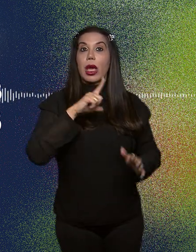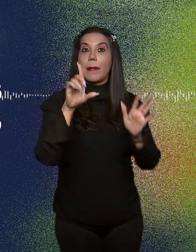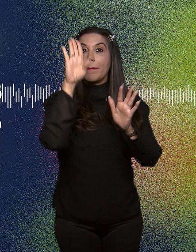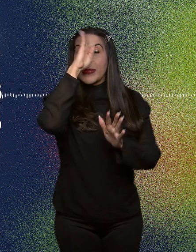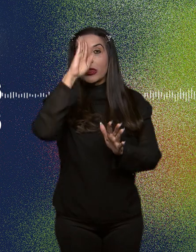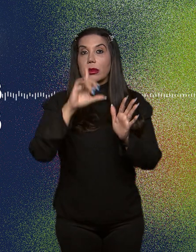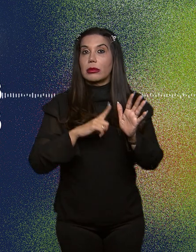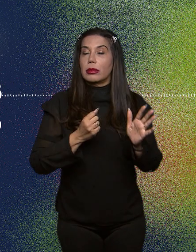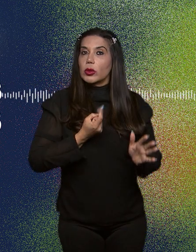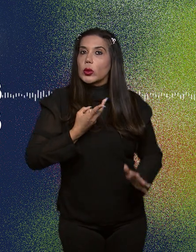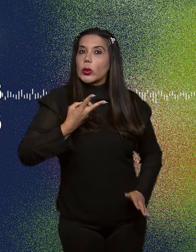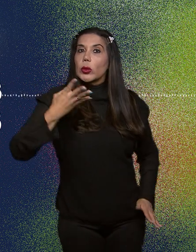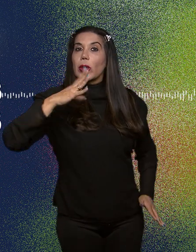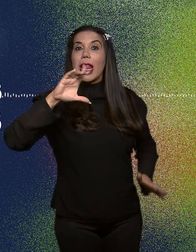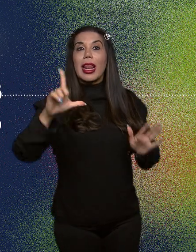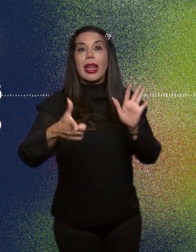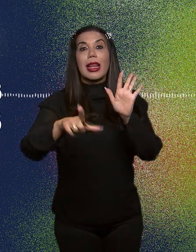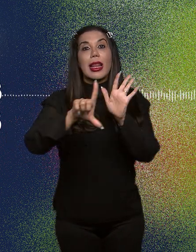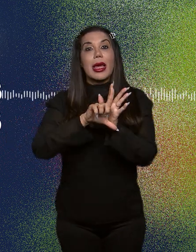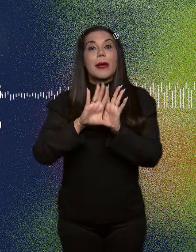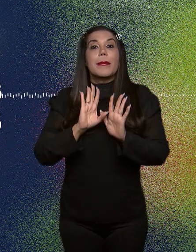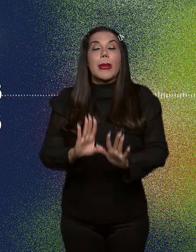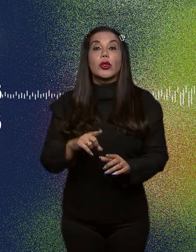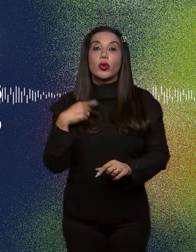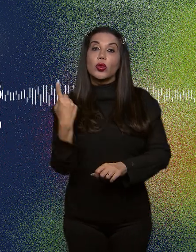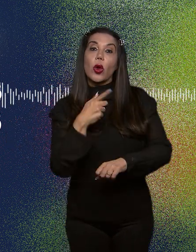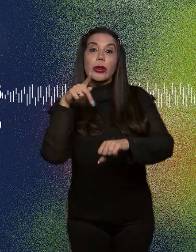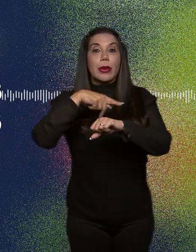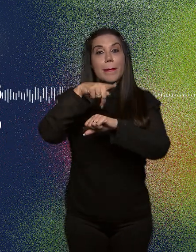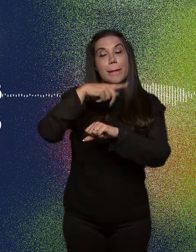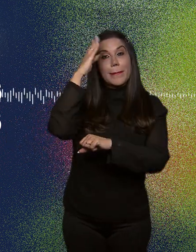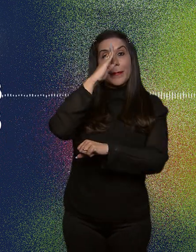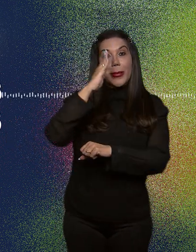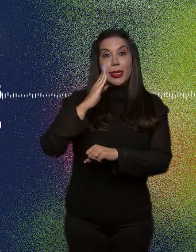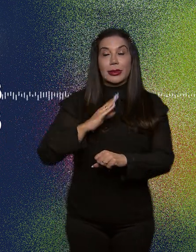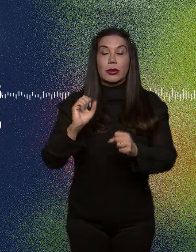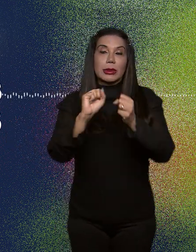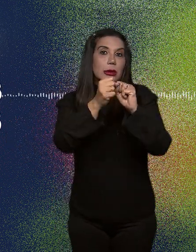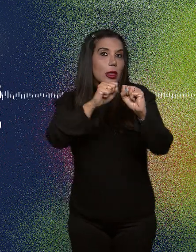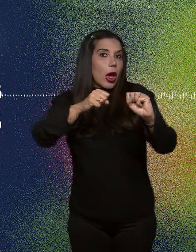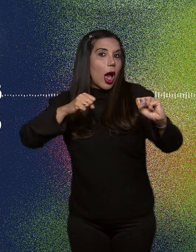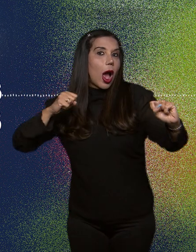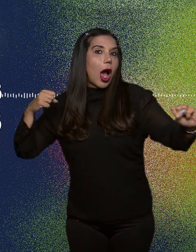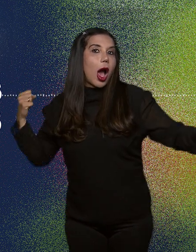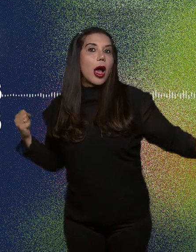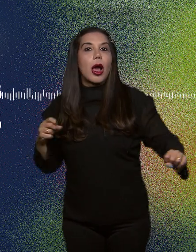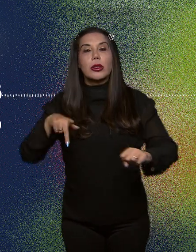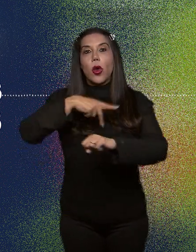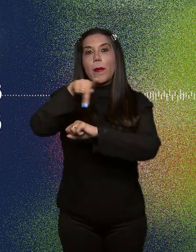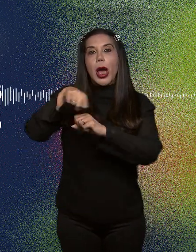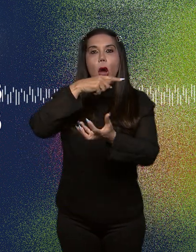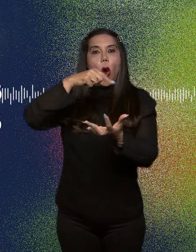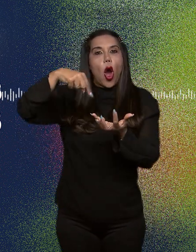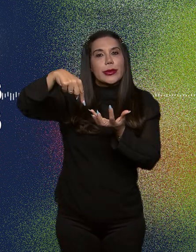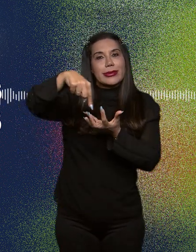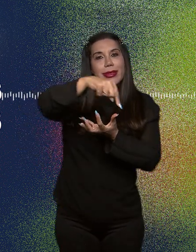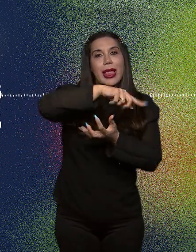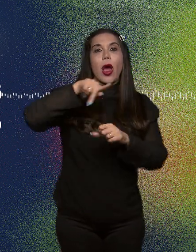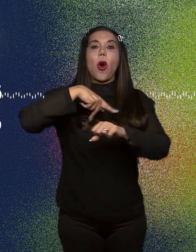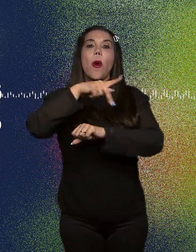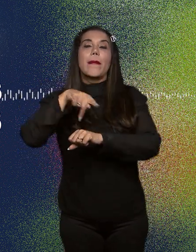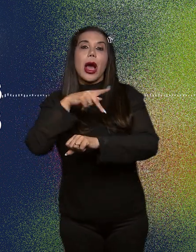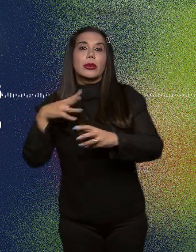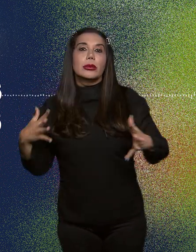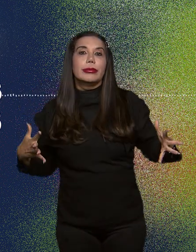Mas vamos imaginar também, né, que o nosso país, além dele ser gigante, né, é um país continental, ele é um